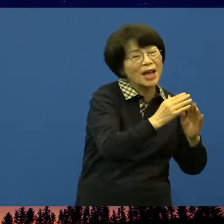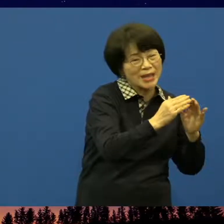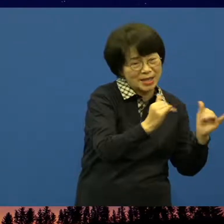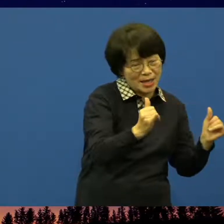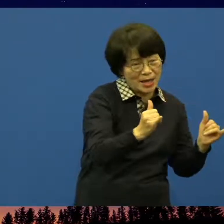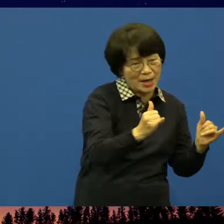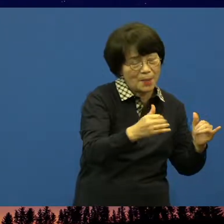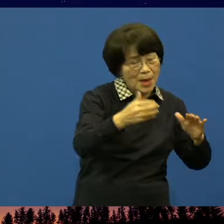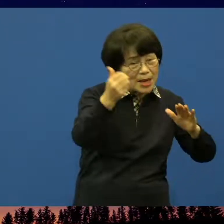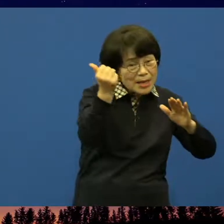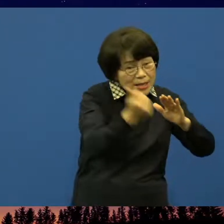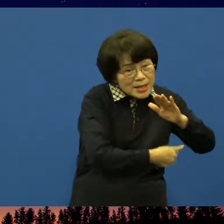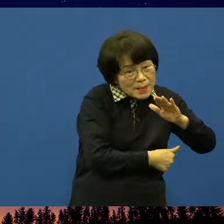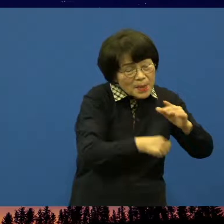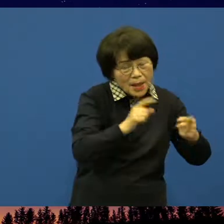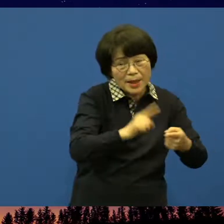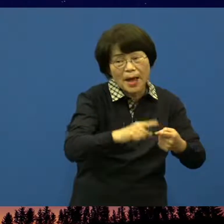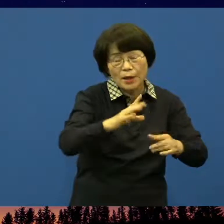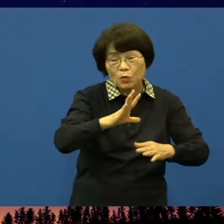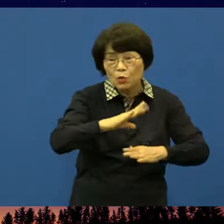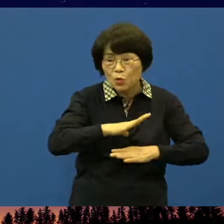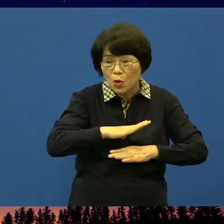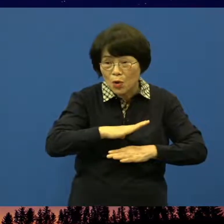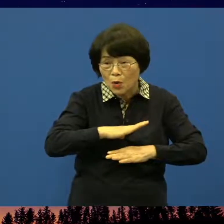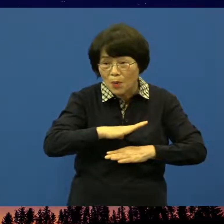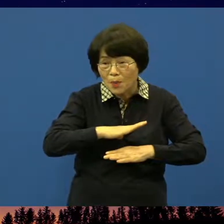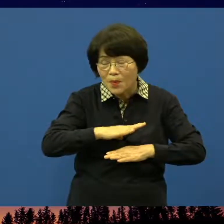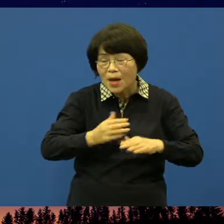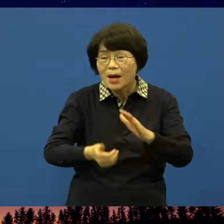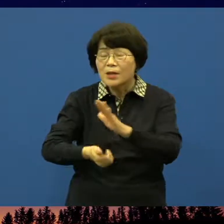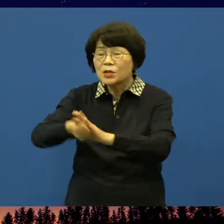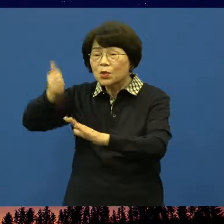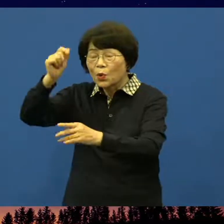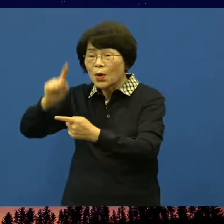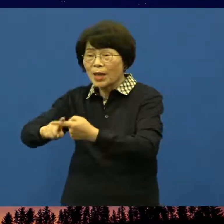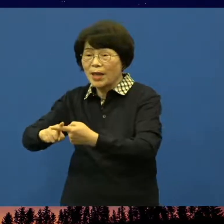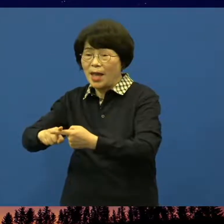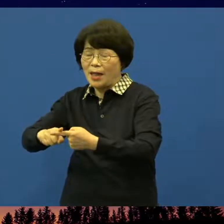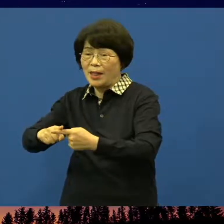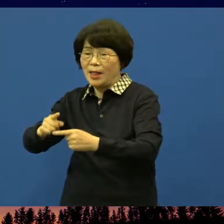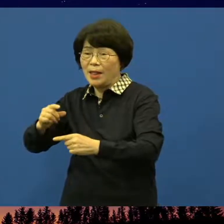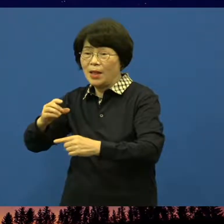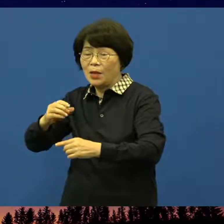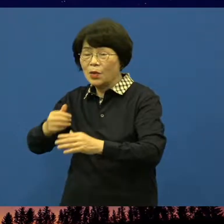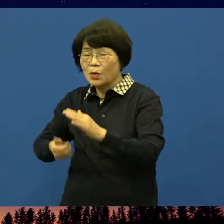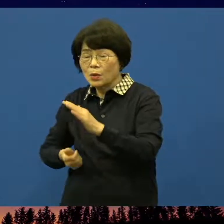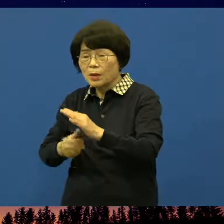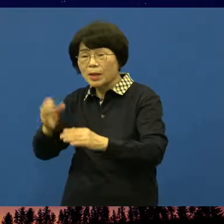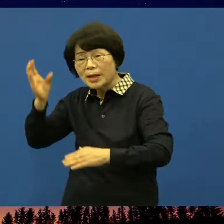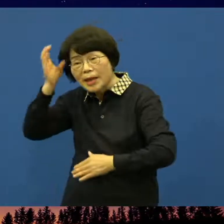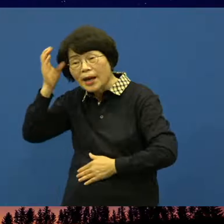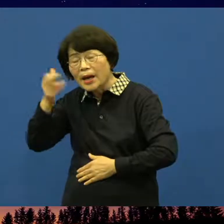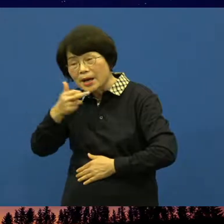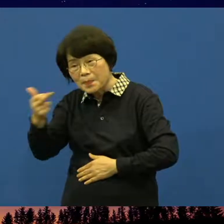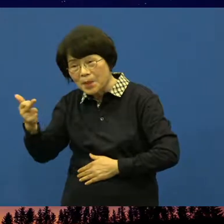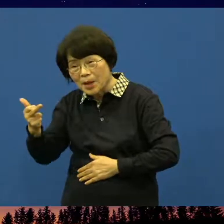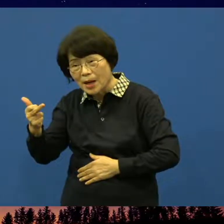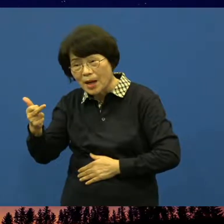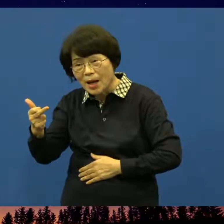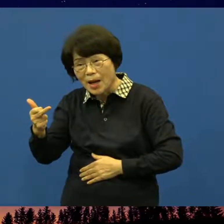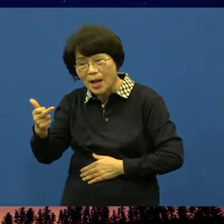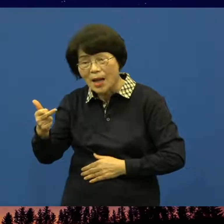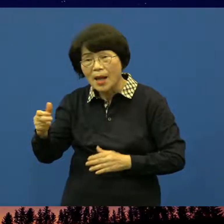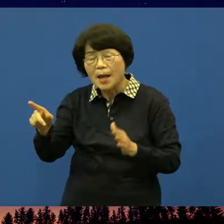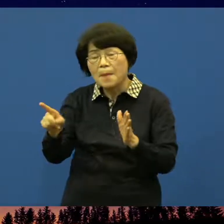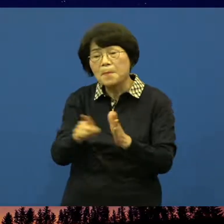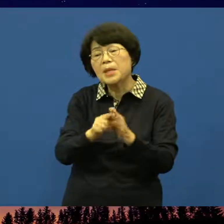여러분, 실패할 것에 대한 두려움이 크십니까? 아니면 잘 될 것에 대한 기대감이 여러분들이 넘칩니까? 믿음의 삶은 후자예요.